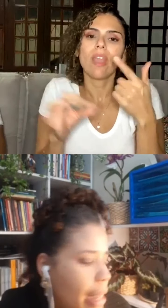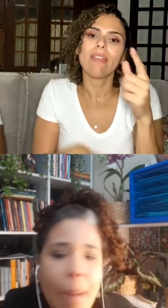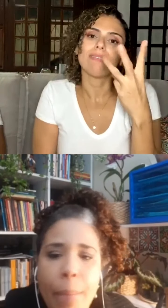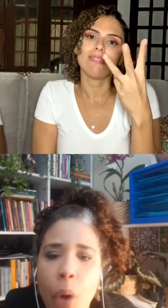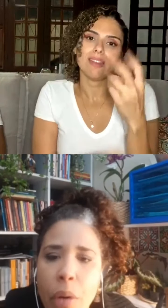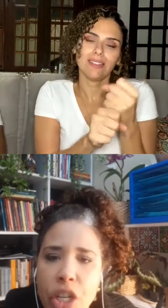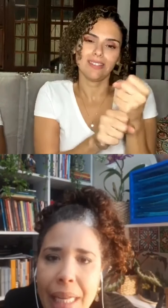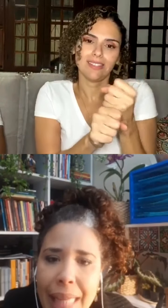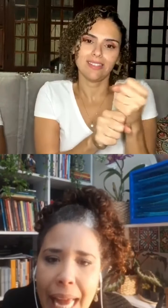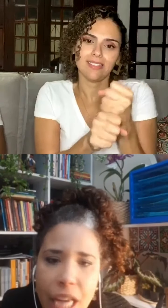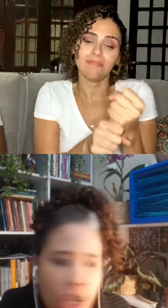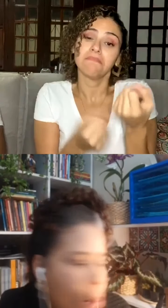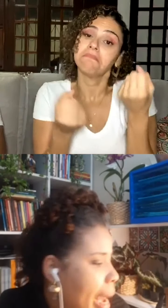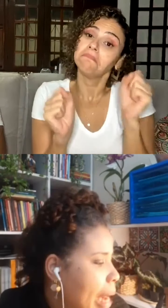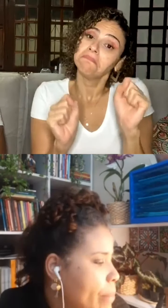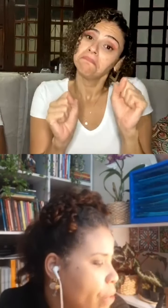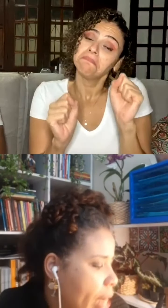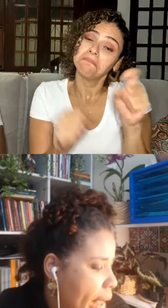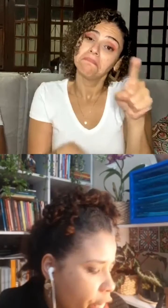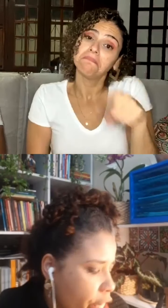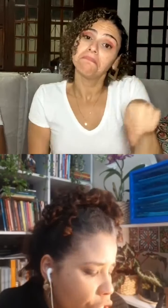uma boa estratégia para mulheres